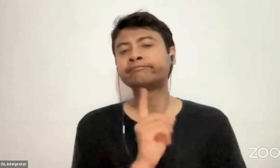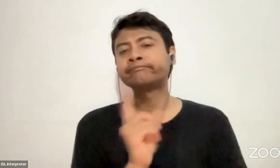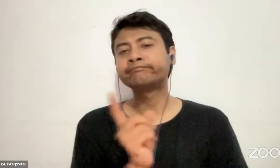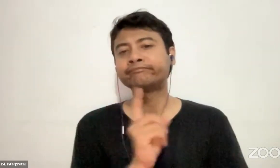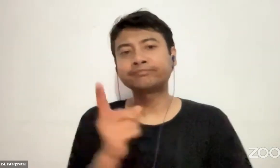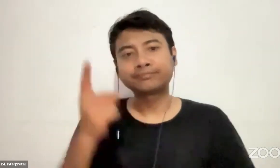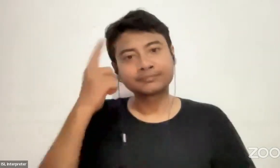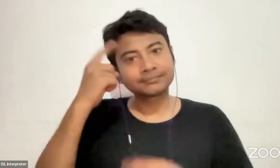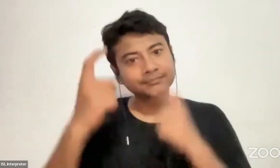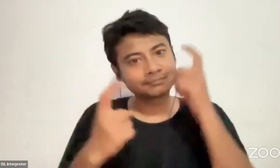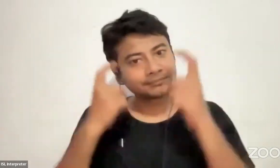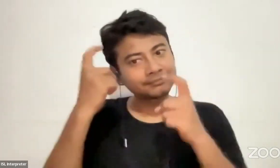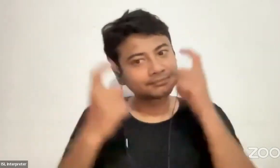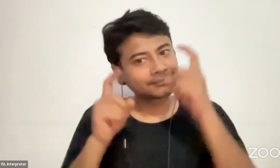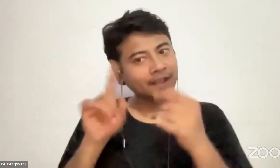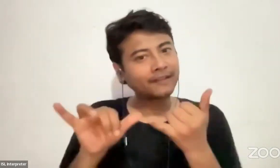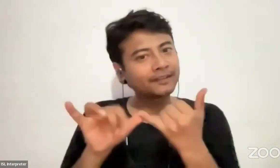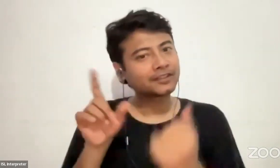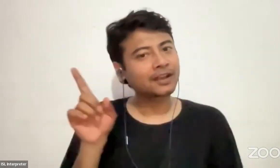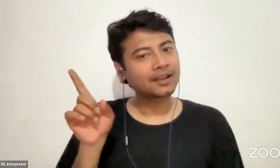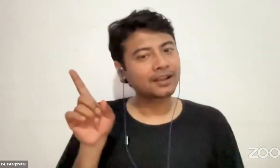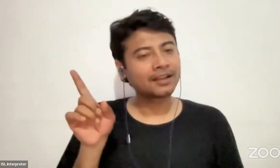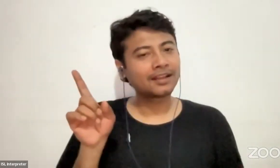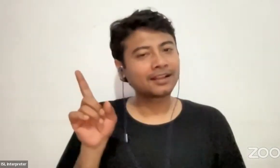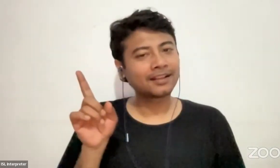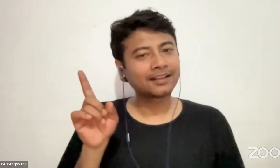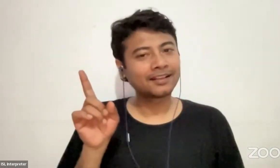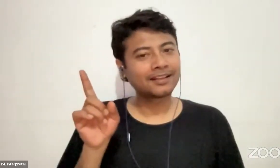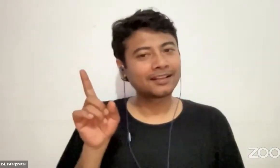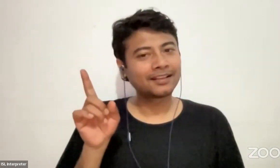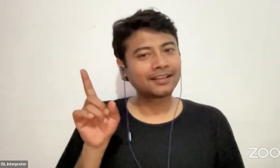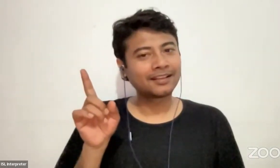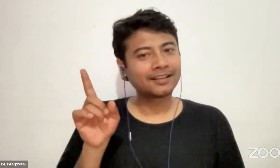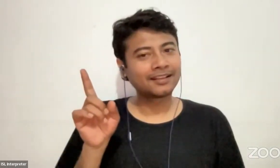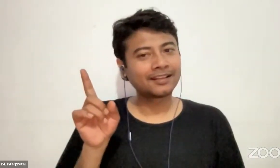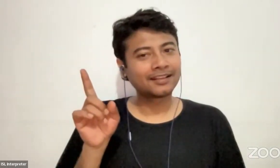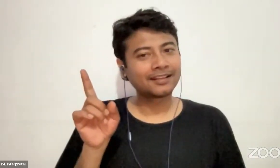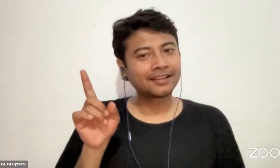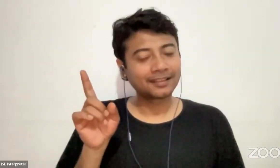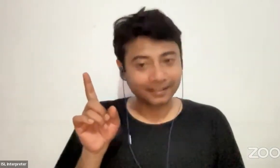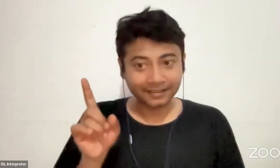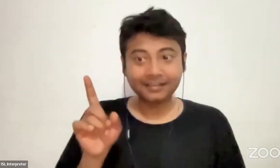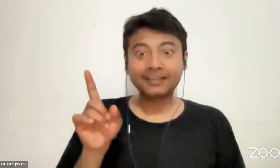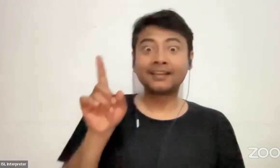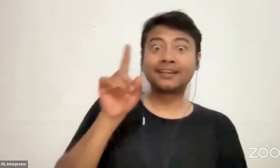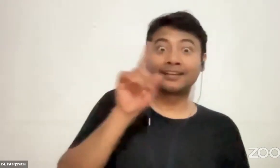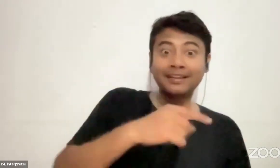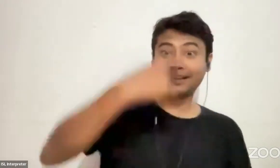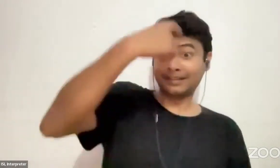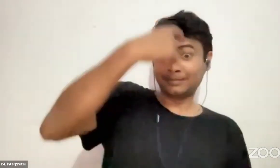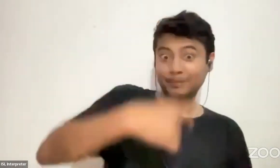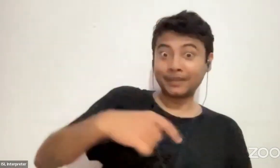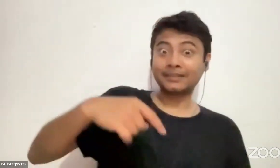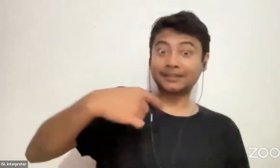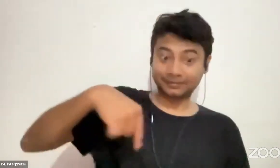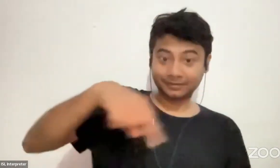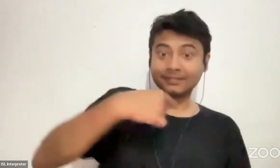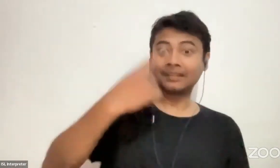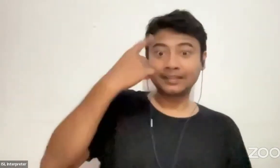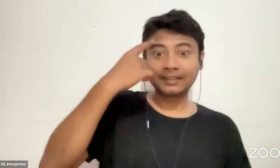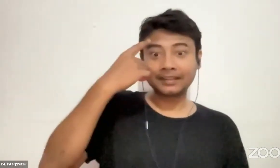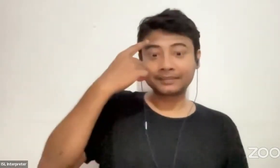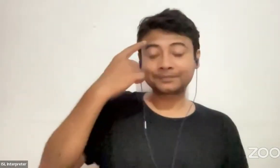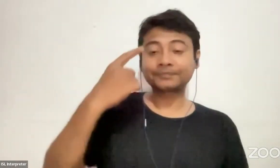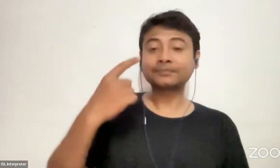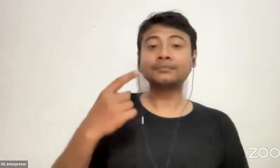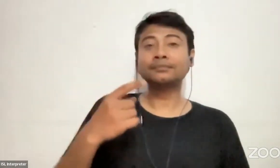सोचना कि हम फला फला देवता के पास जाएंगे, उनको हाथ जोड़ेंगे, दिया जलाएंगे तो हमें ये मिल जाएगा, वो मिल जाएगा, ये